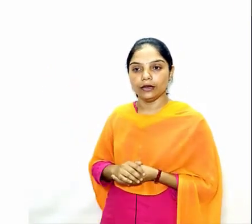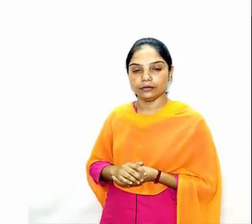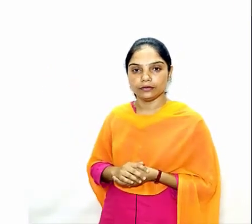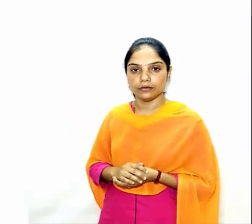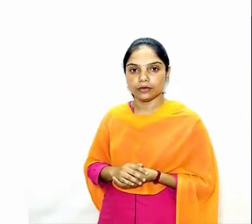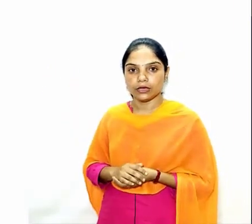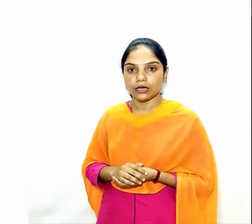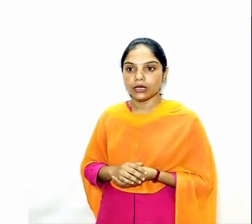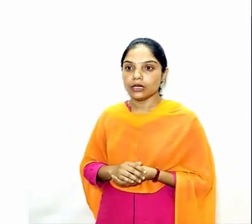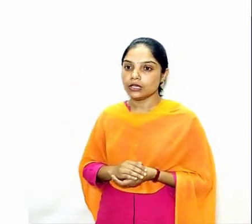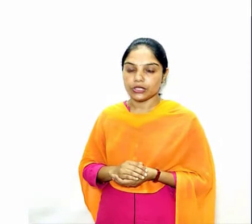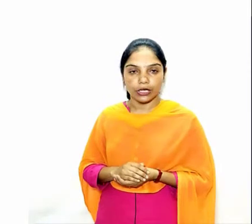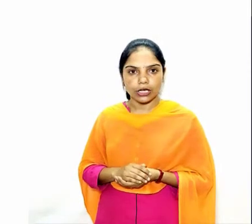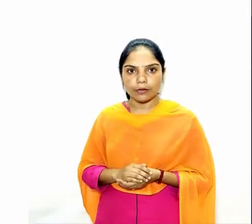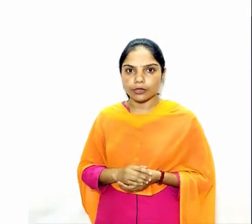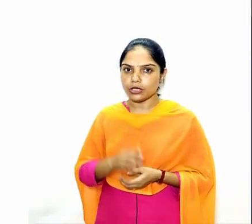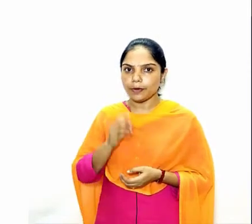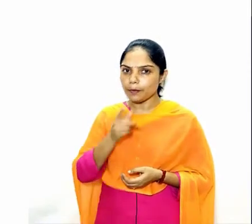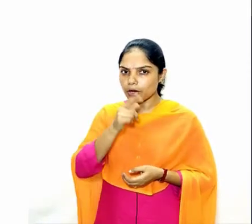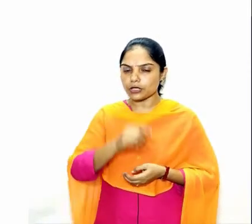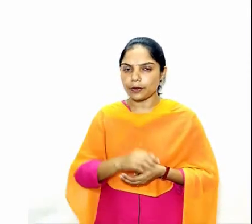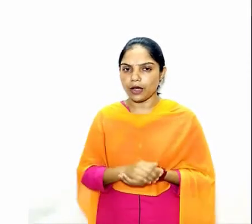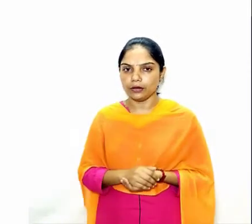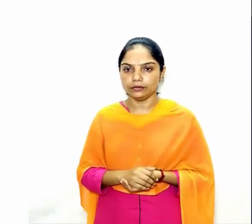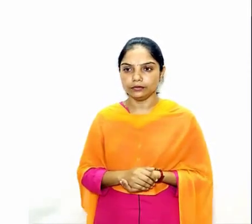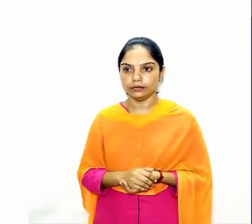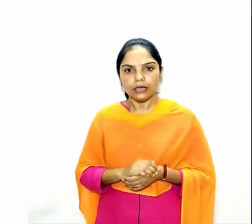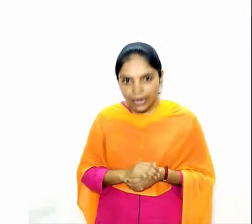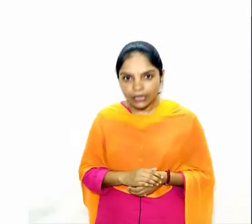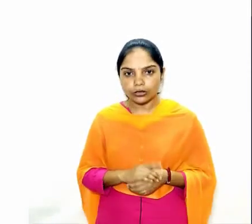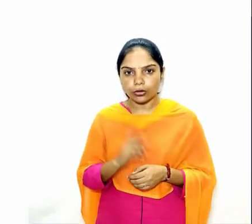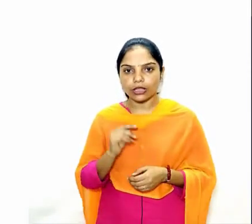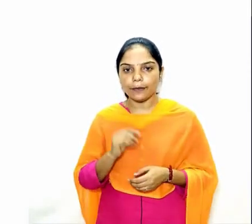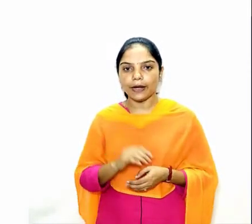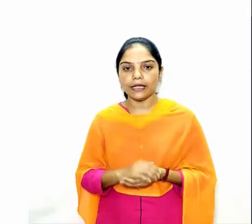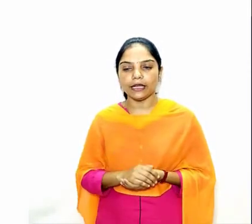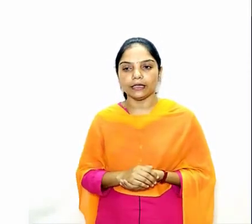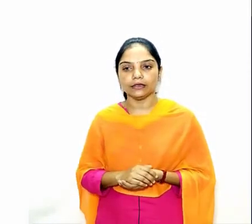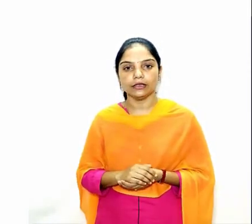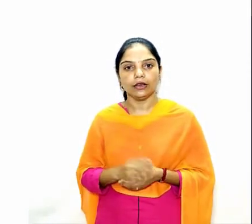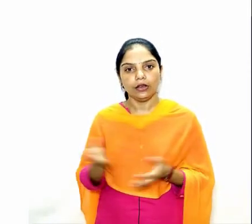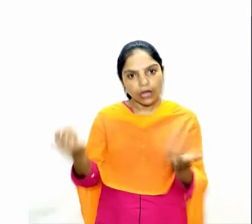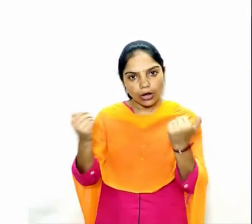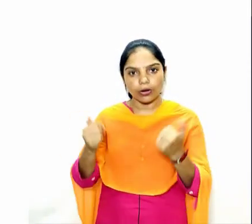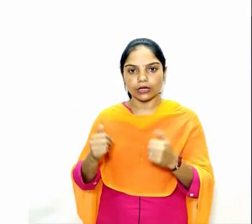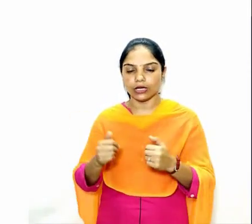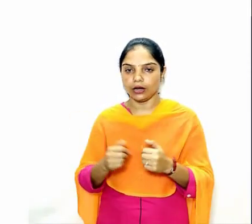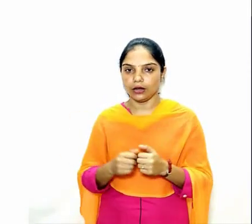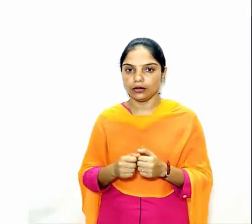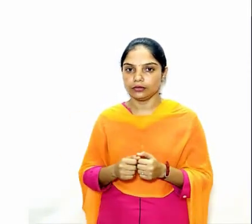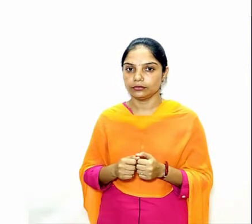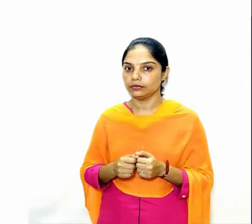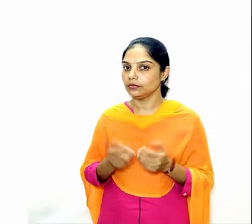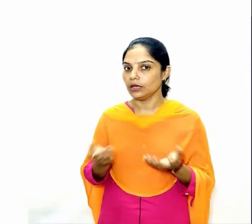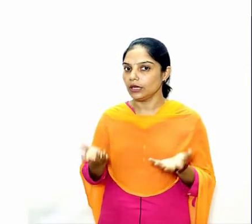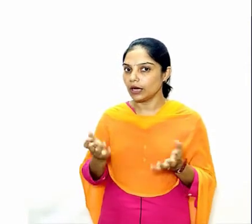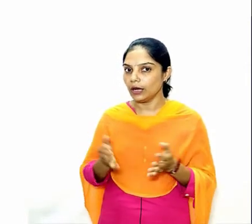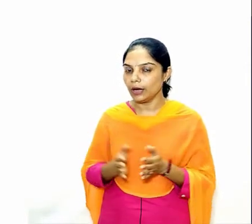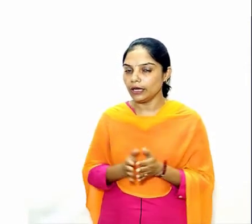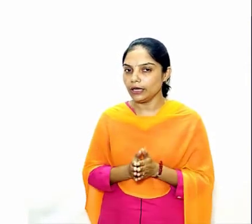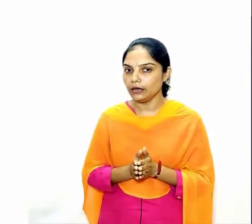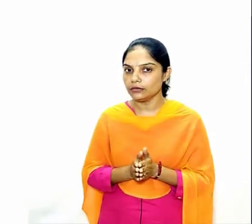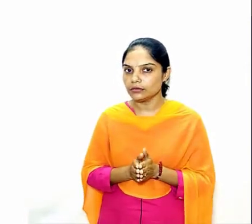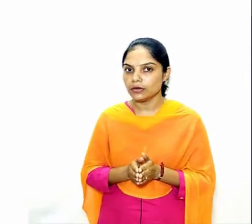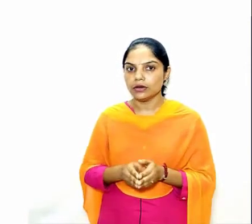माली आया, शेर के बच्चे पर बरस पड़ा, डाल तोड़ दी पेड़ की, लाओ हर जाना। क्या